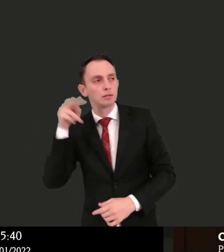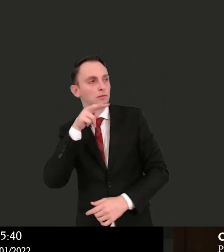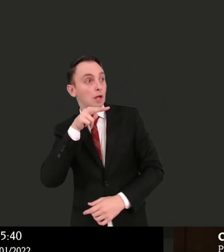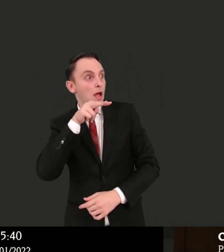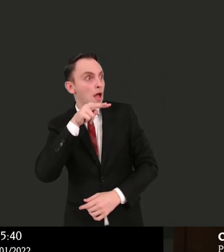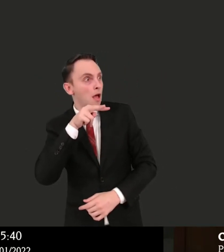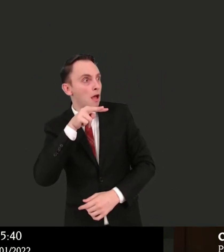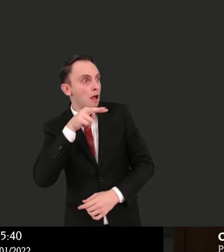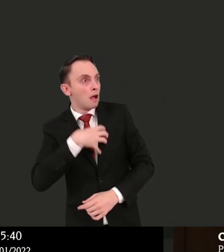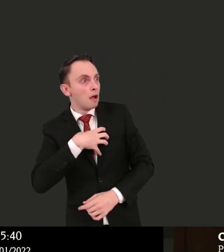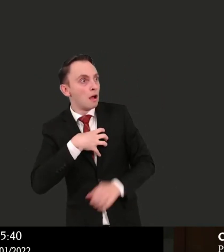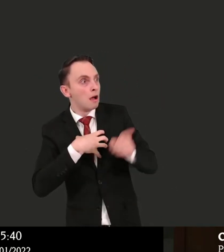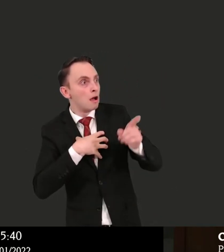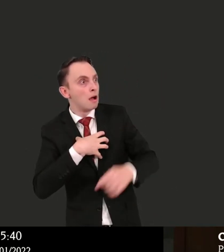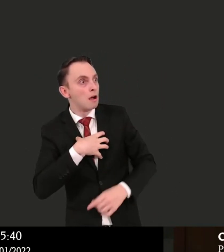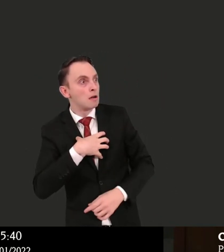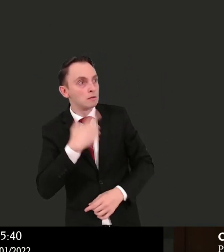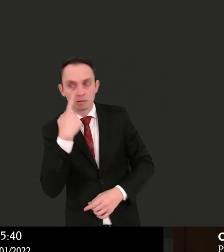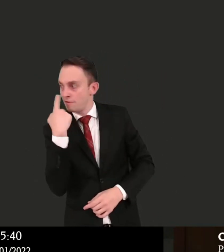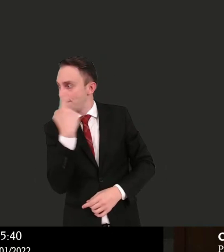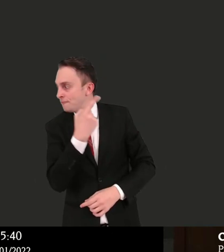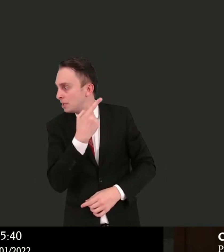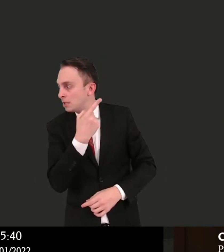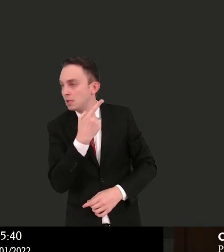Deus, pode vir alguma coisa boa de Nazaré?